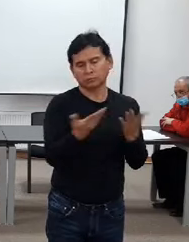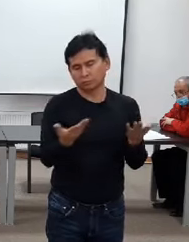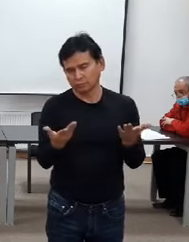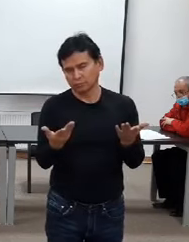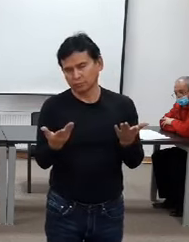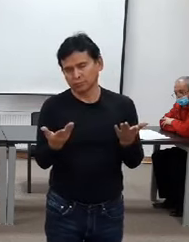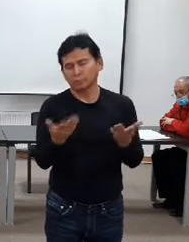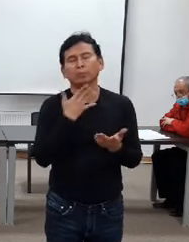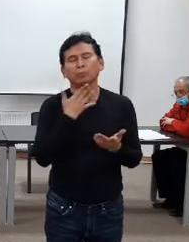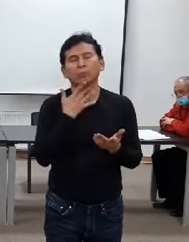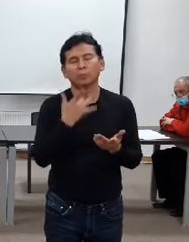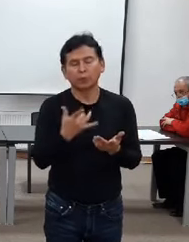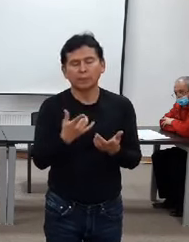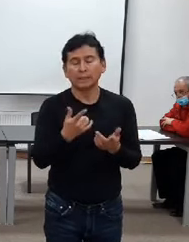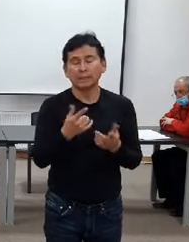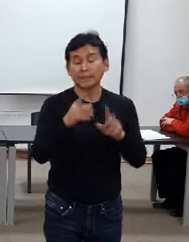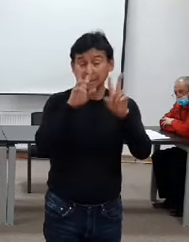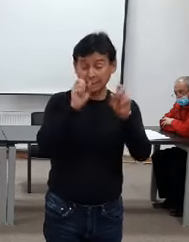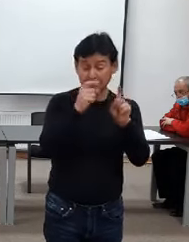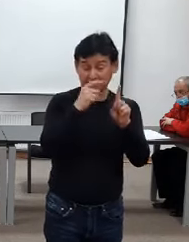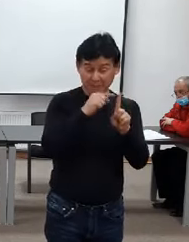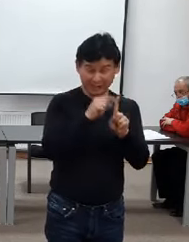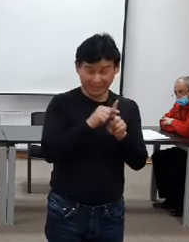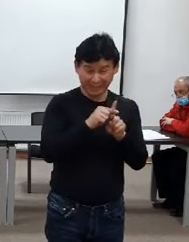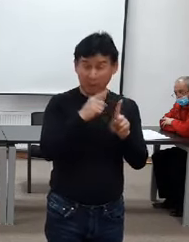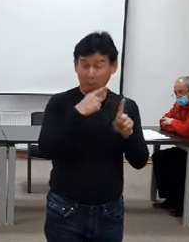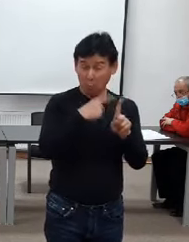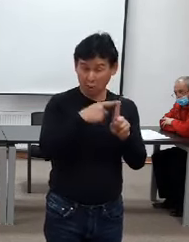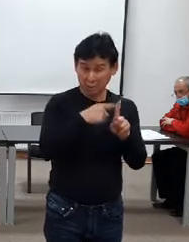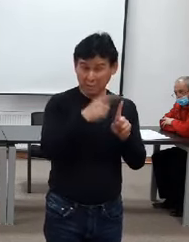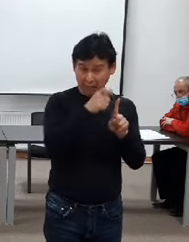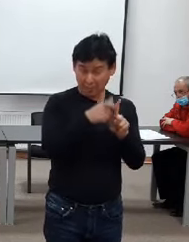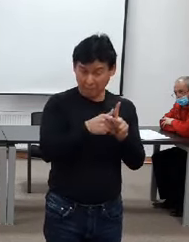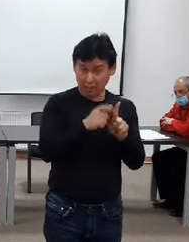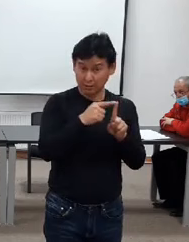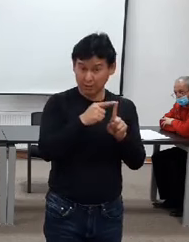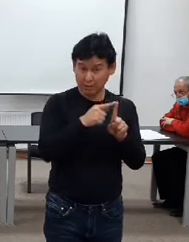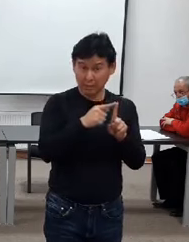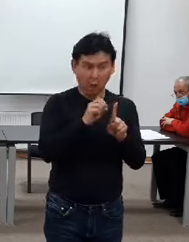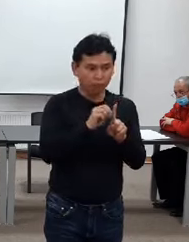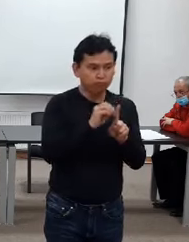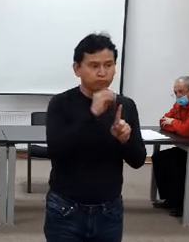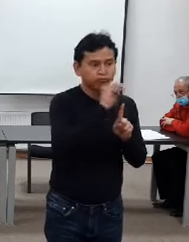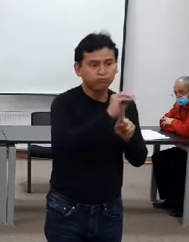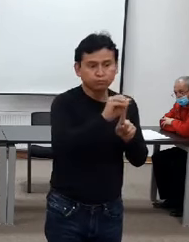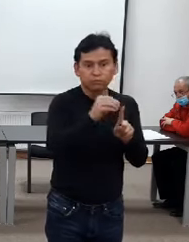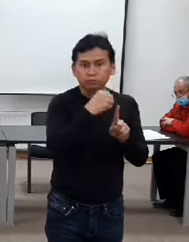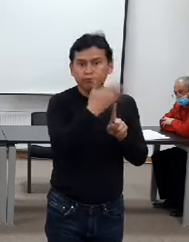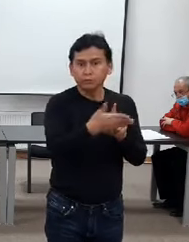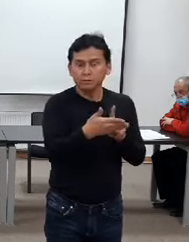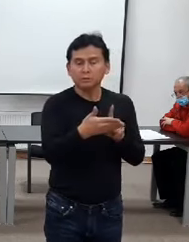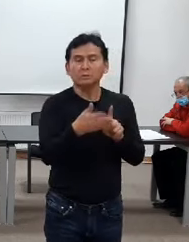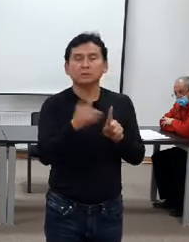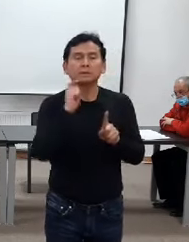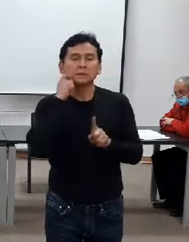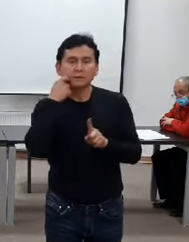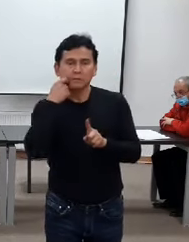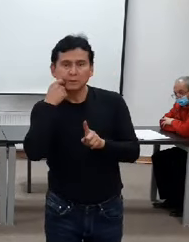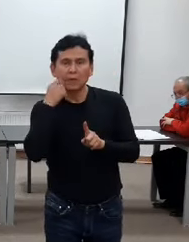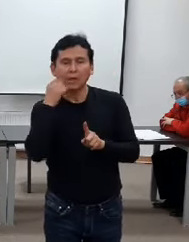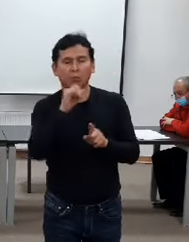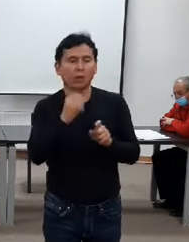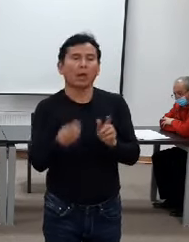costumbre. Porque en el caso de que esa persona se haga positiva o sea positiva y contagie a uno de su grupo familiar, a su vez